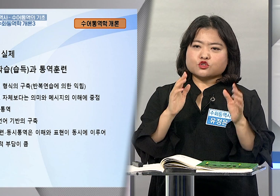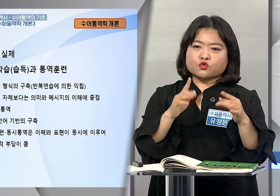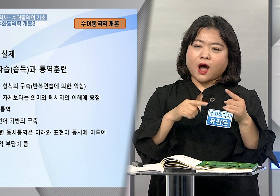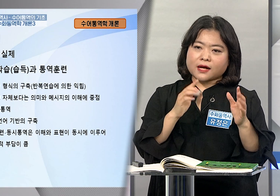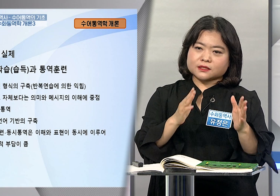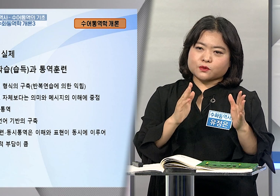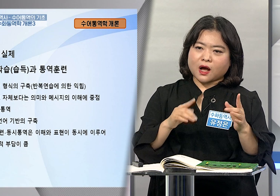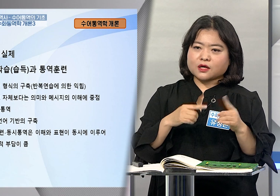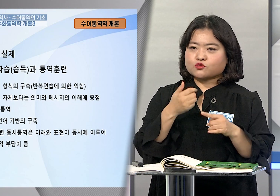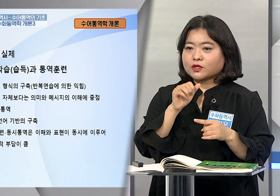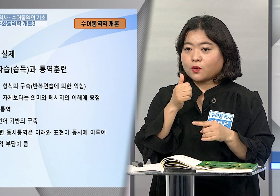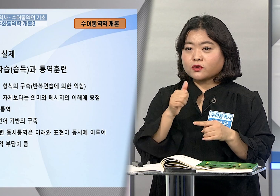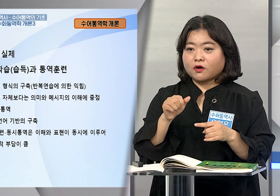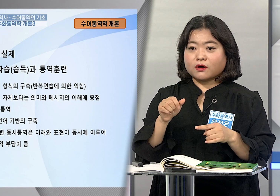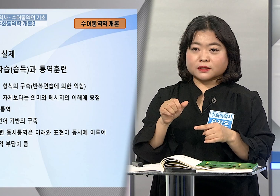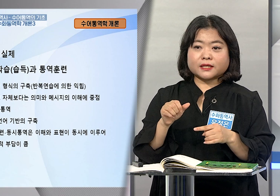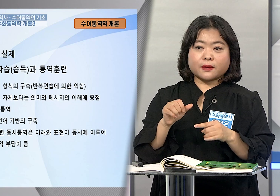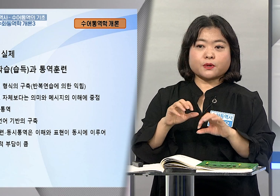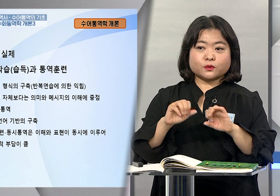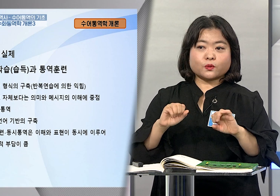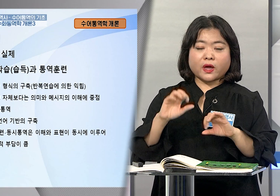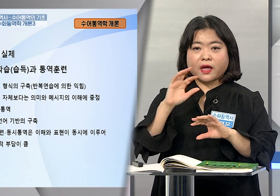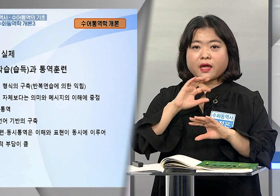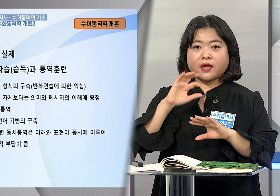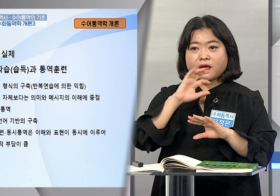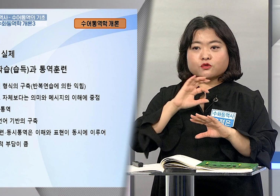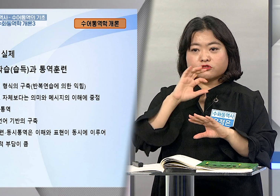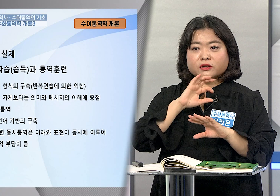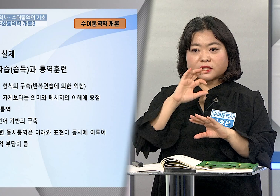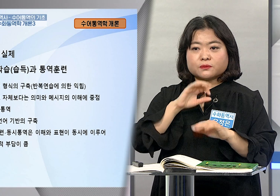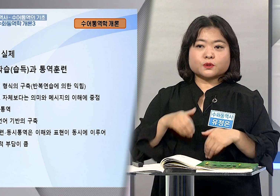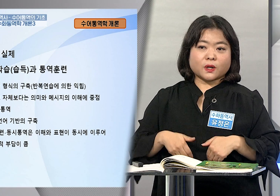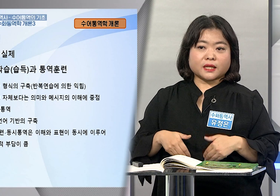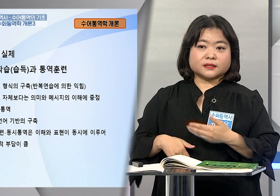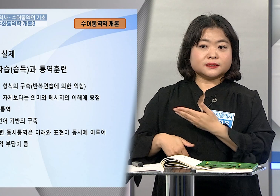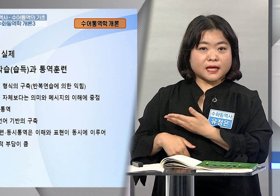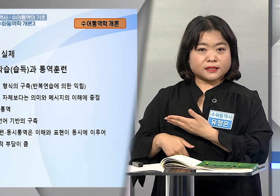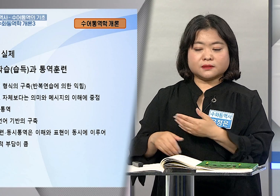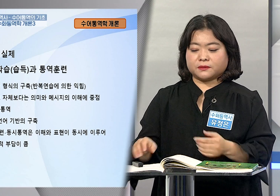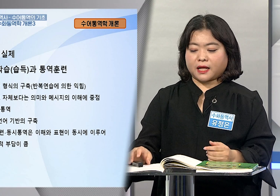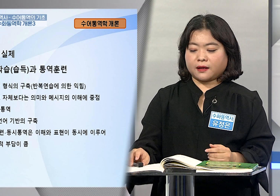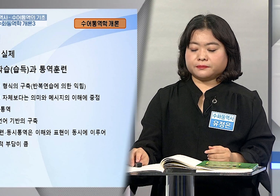수어 학습과 수어 통역의 별도의 훈련이 필요하다는 이야기입니다.